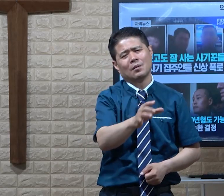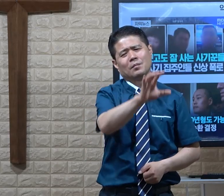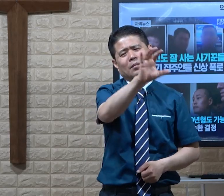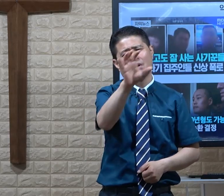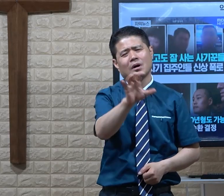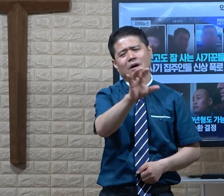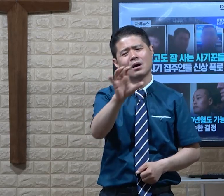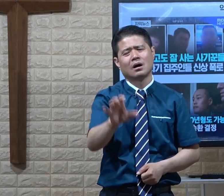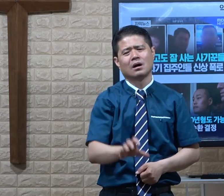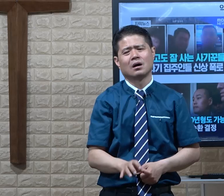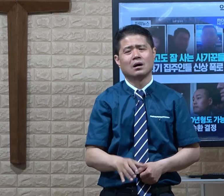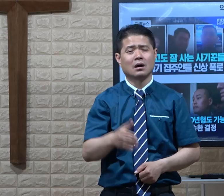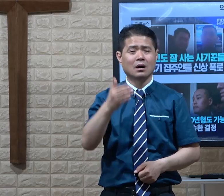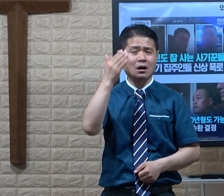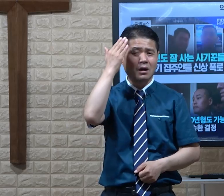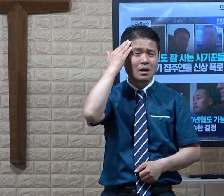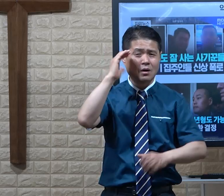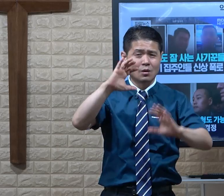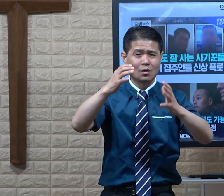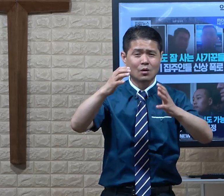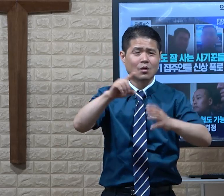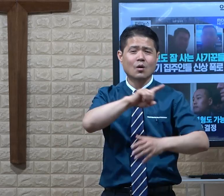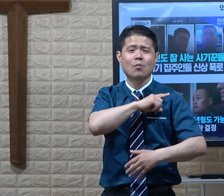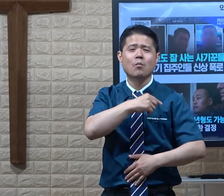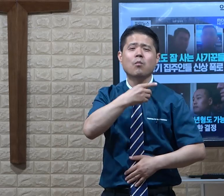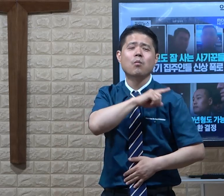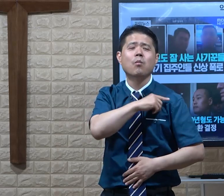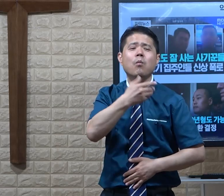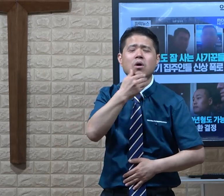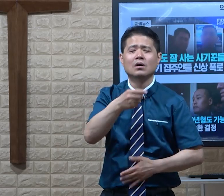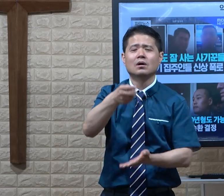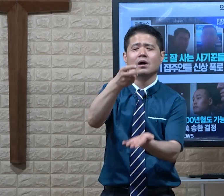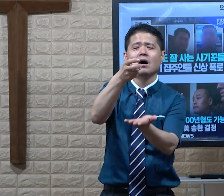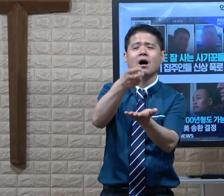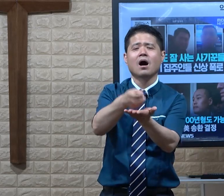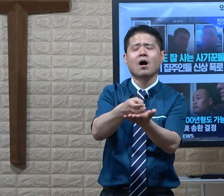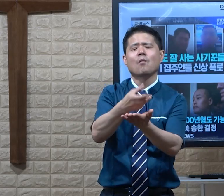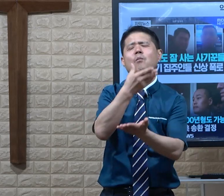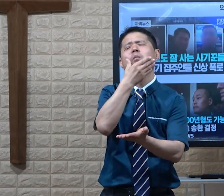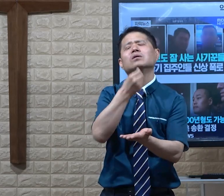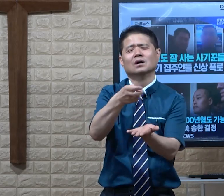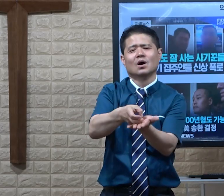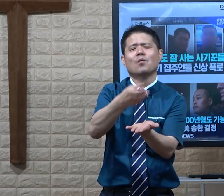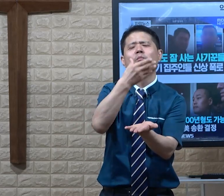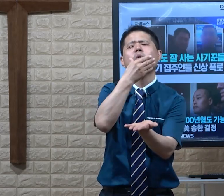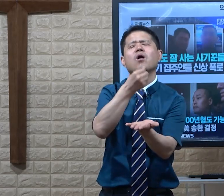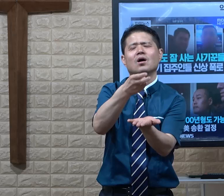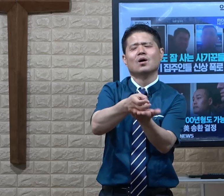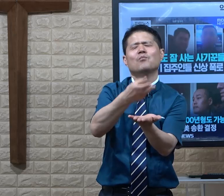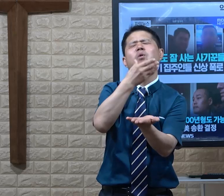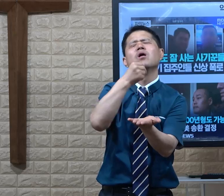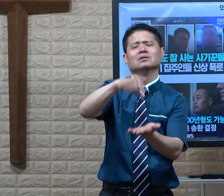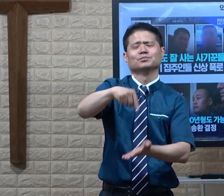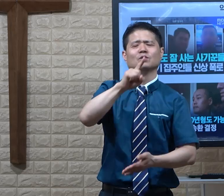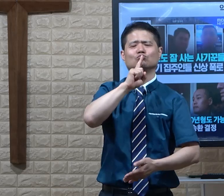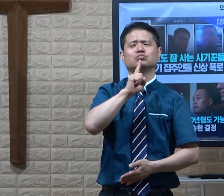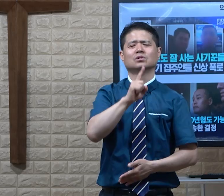가볍고 순박하게 처벌을 하고 있다라는 것입니다. 한국에서는 죄를 짓는 것이 가장 큰